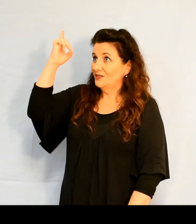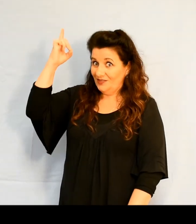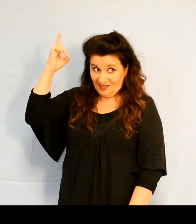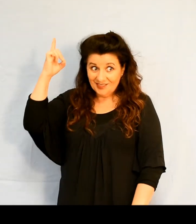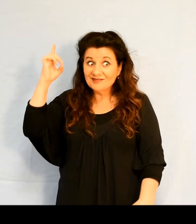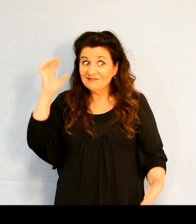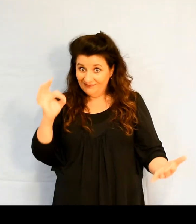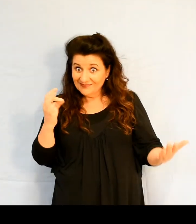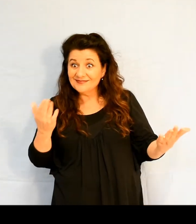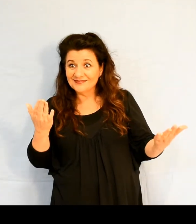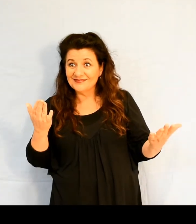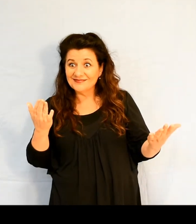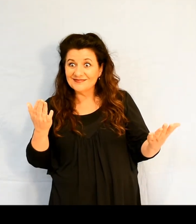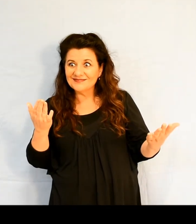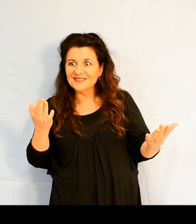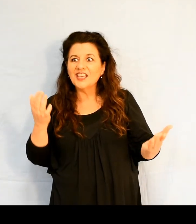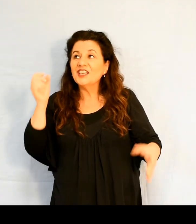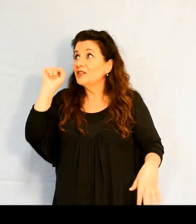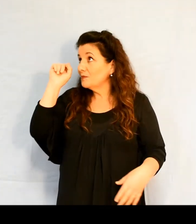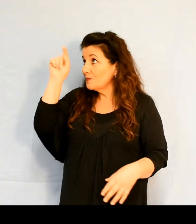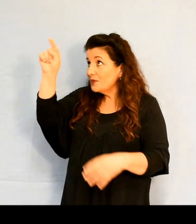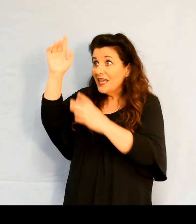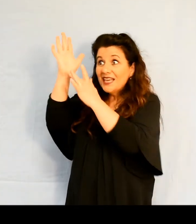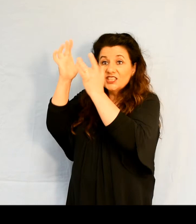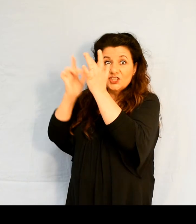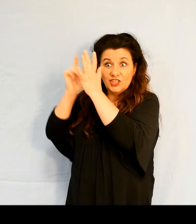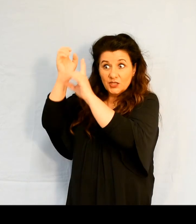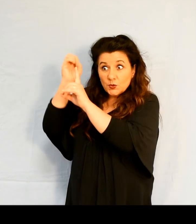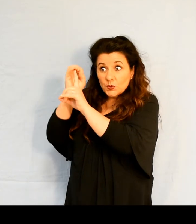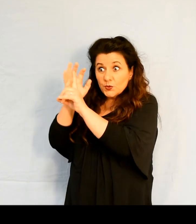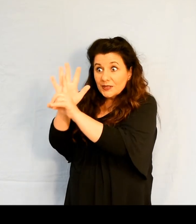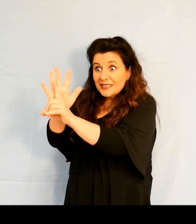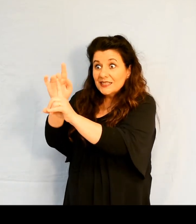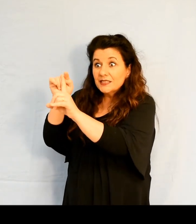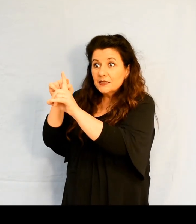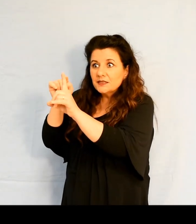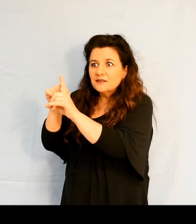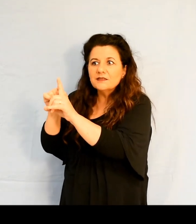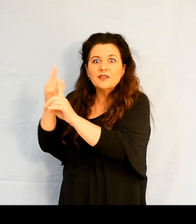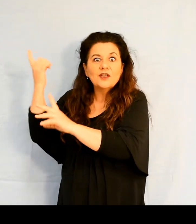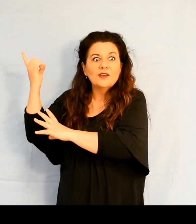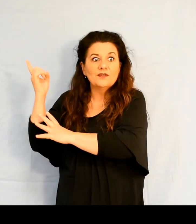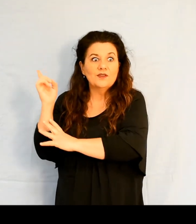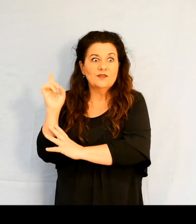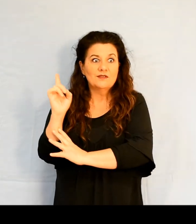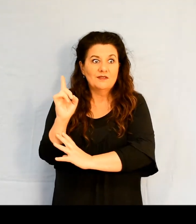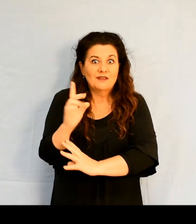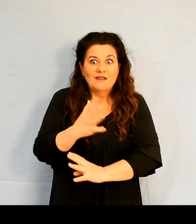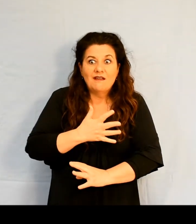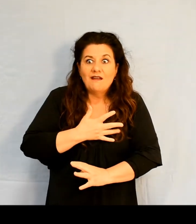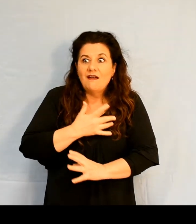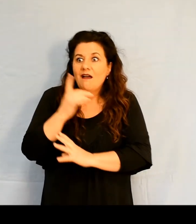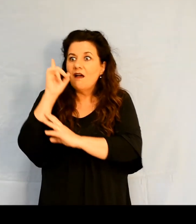C'est lui, Jésus-Christ, qui est venu par l'eau et par le sang, non pas seulement par